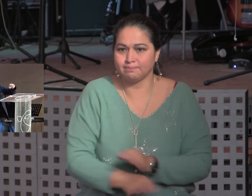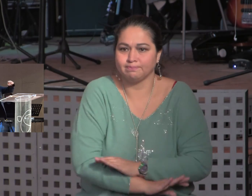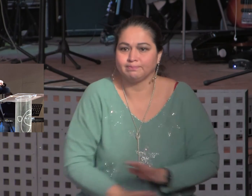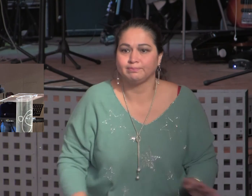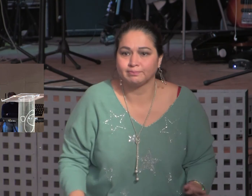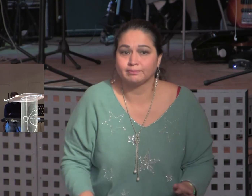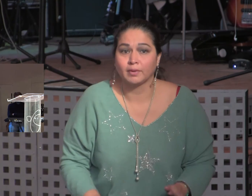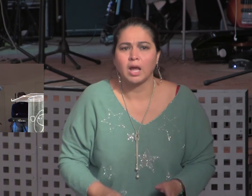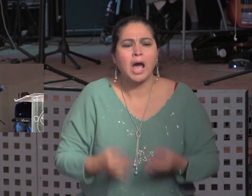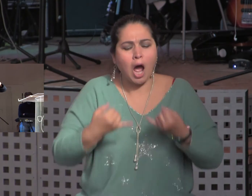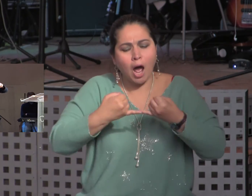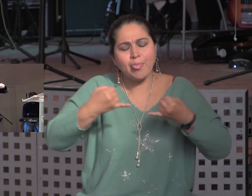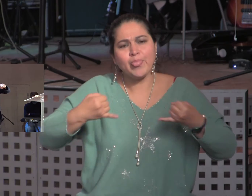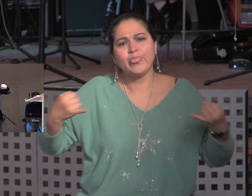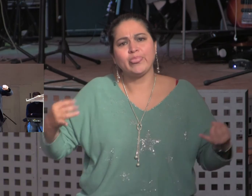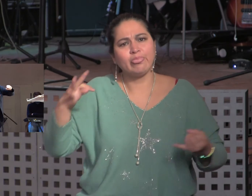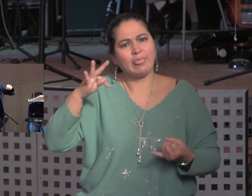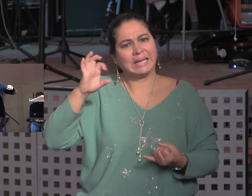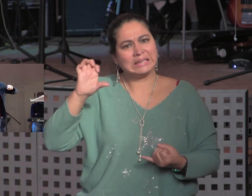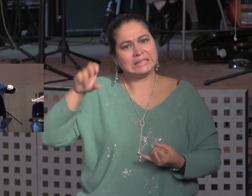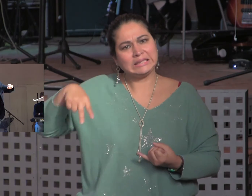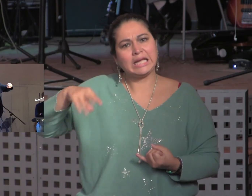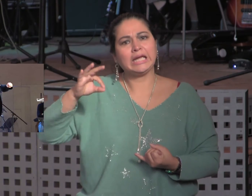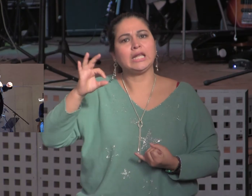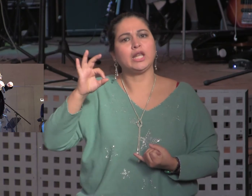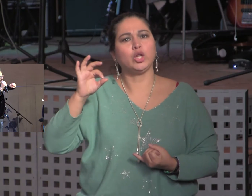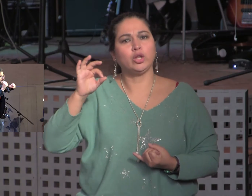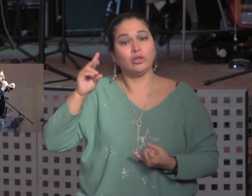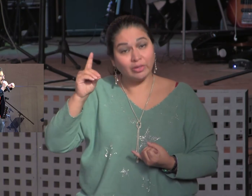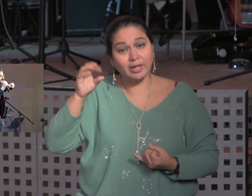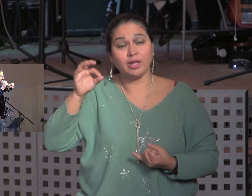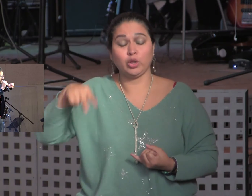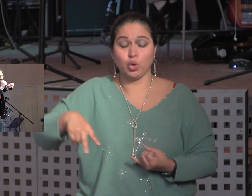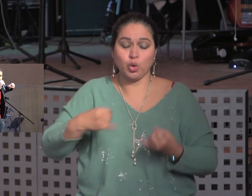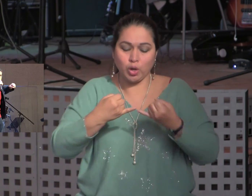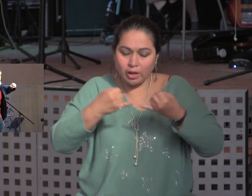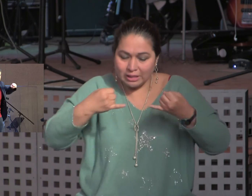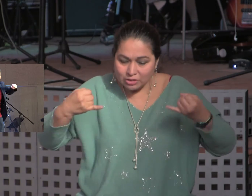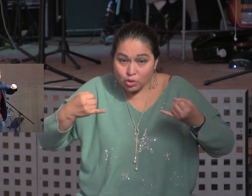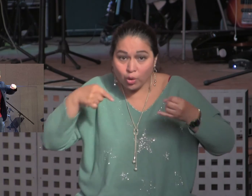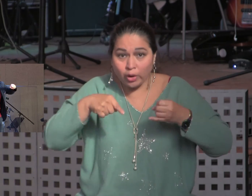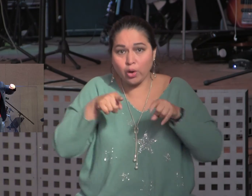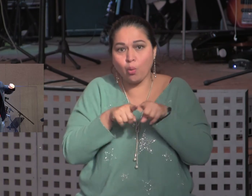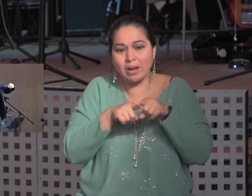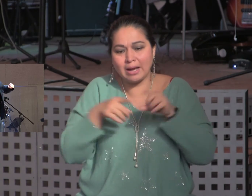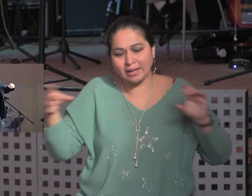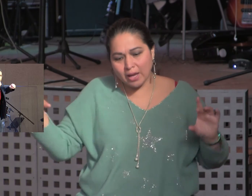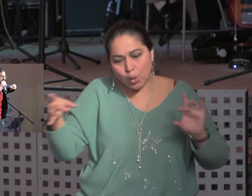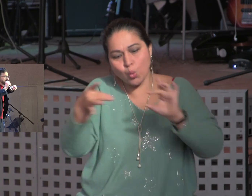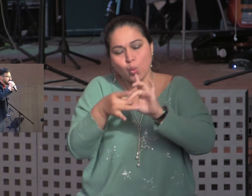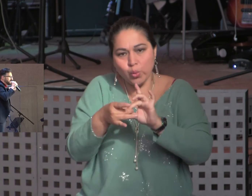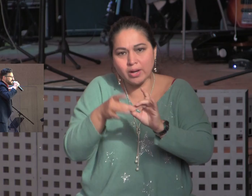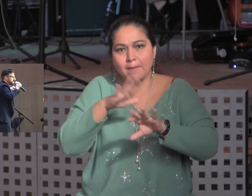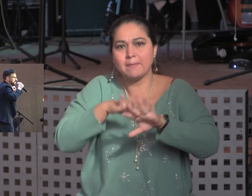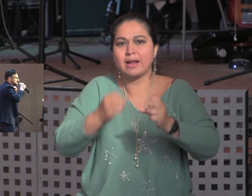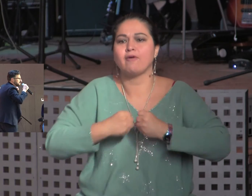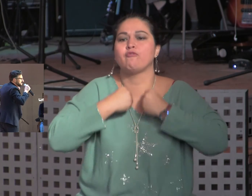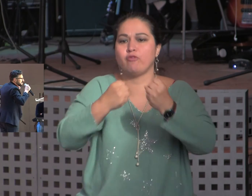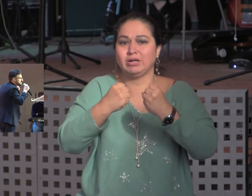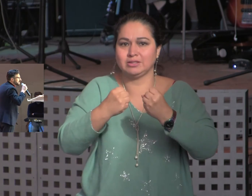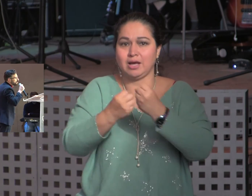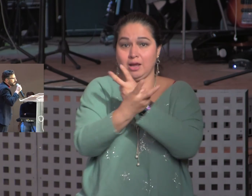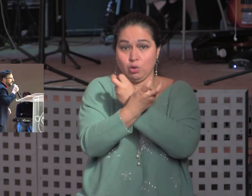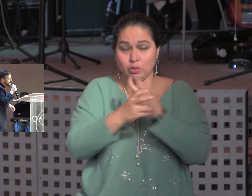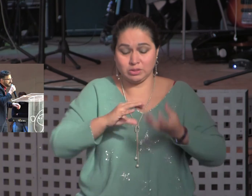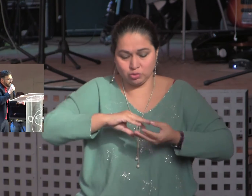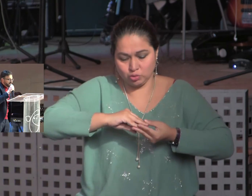lo que hay a los lados de los huesos y lo fija para darle fuerza. ¿De dónde viene mi fuerza?